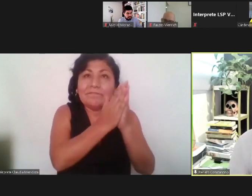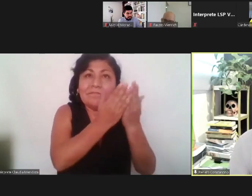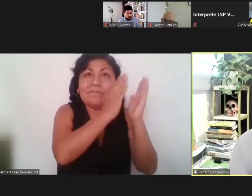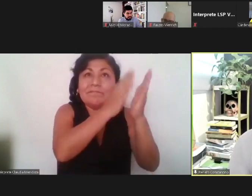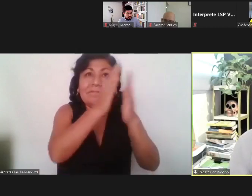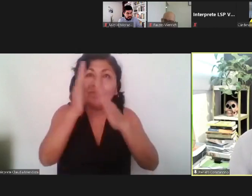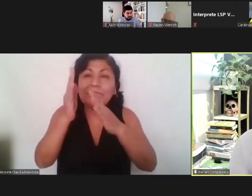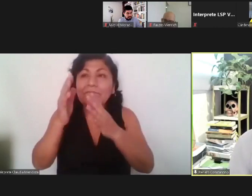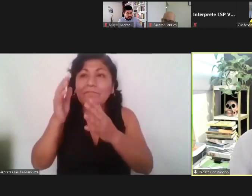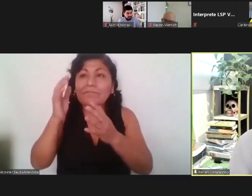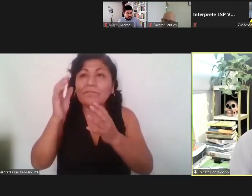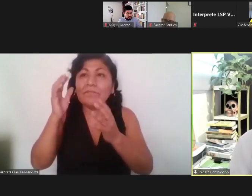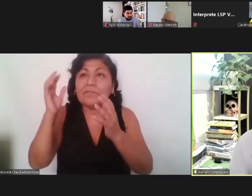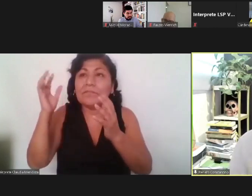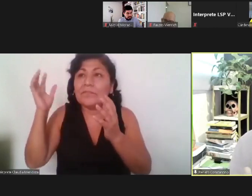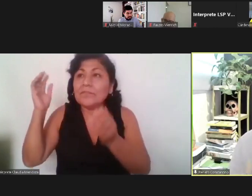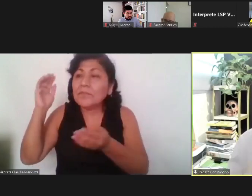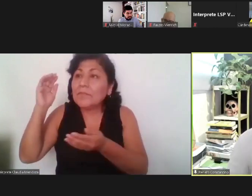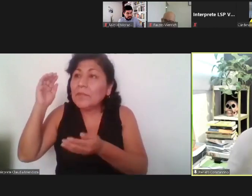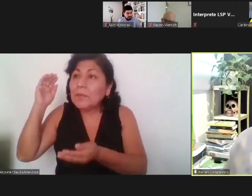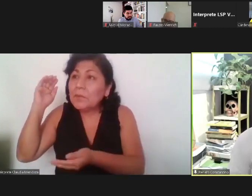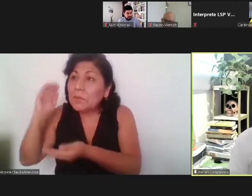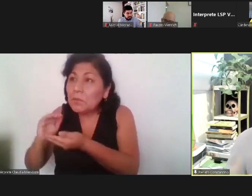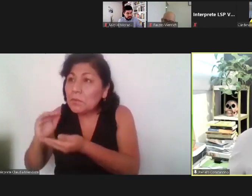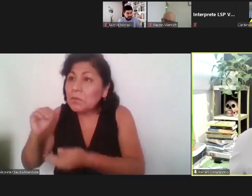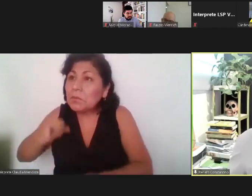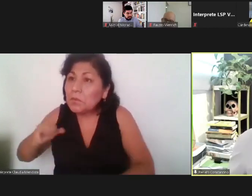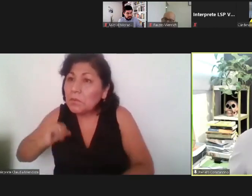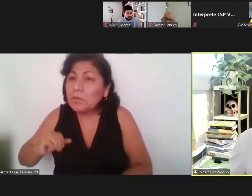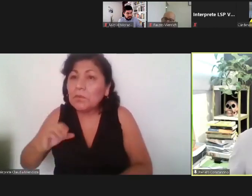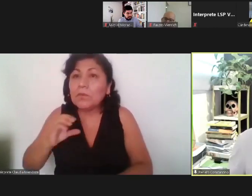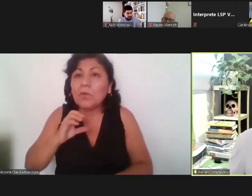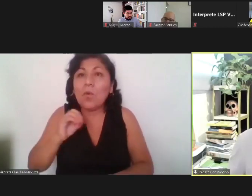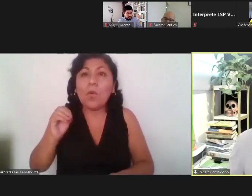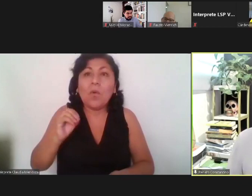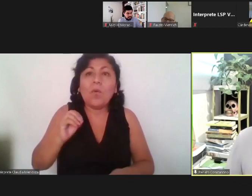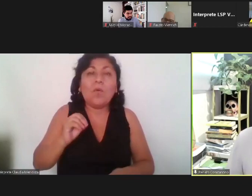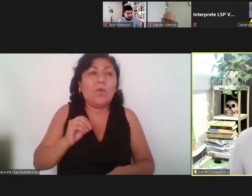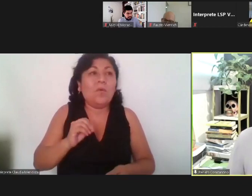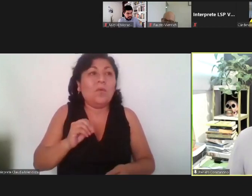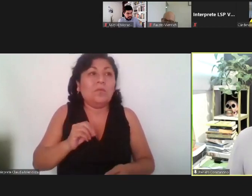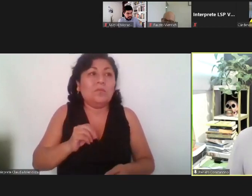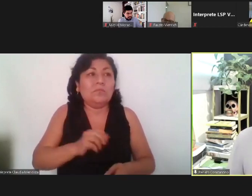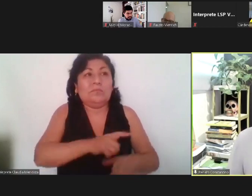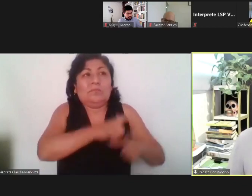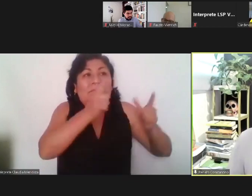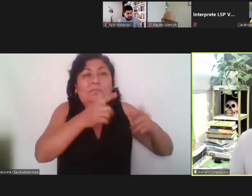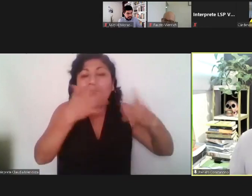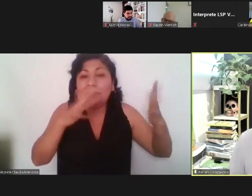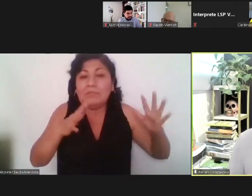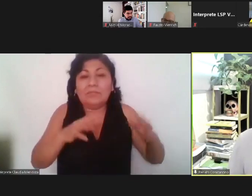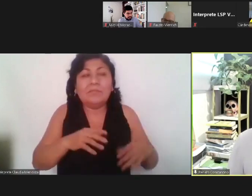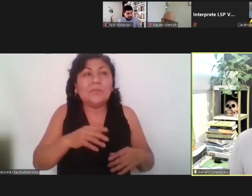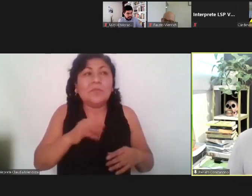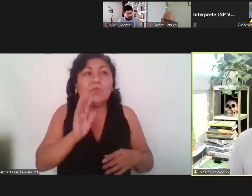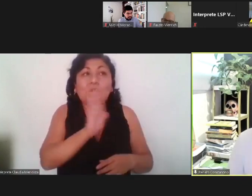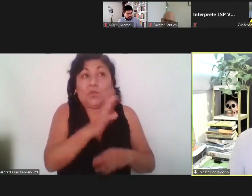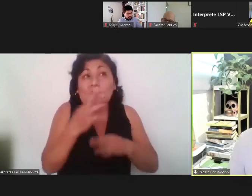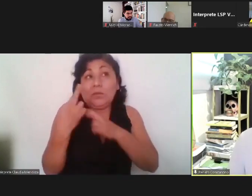para no tener el problema de qué pasa cuando no me encuentro con una biblioteca tan valiente, pues yo creo que ahí un rol de la Biblioteca Nacional sería esencial.